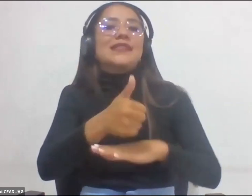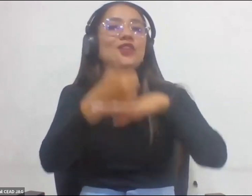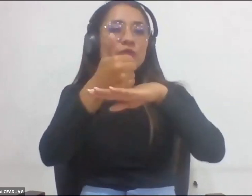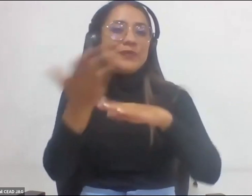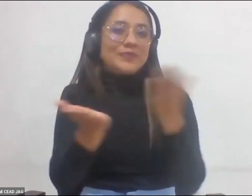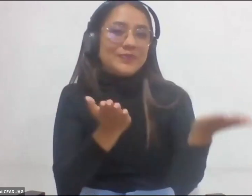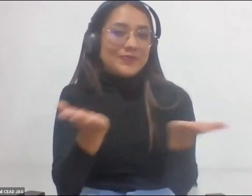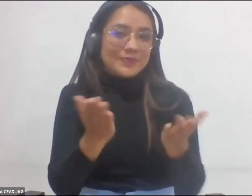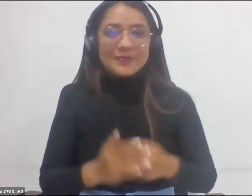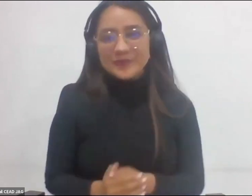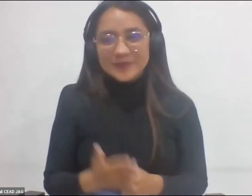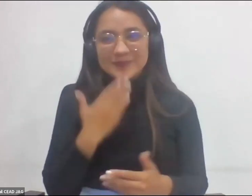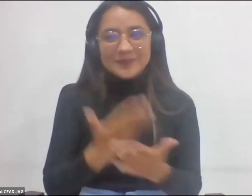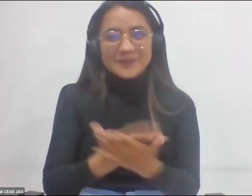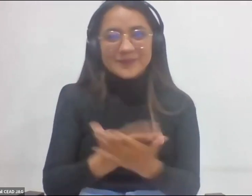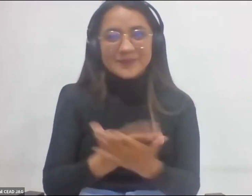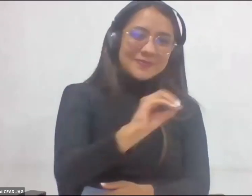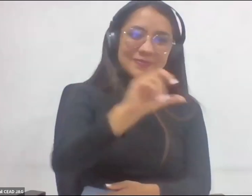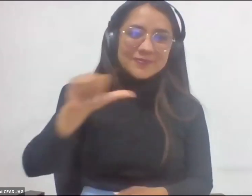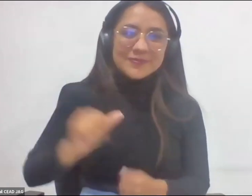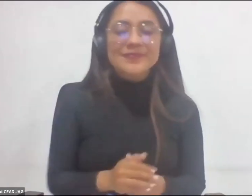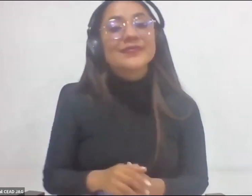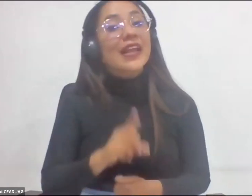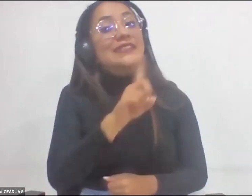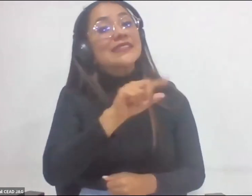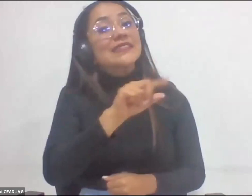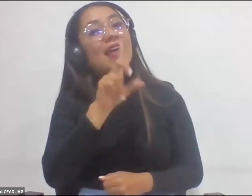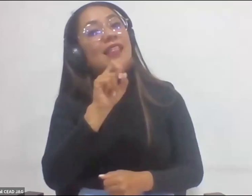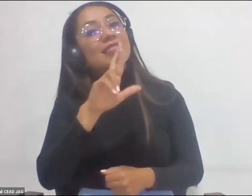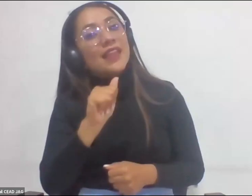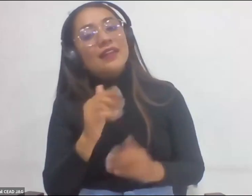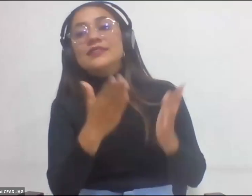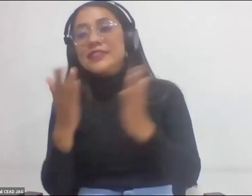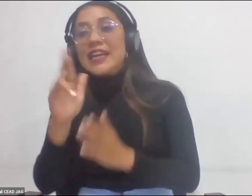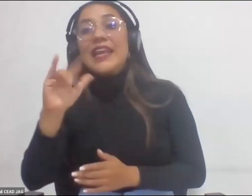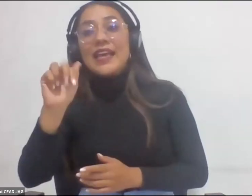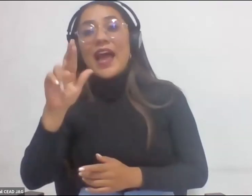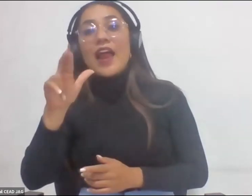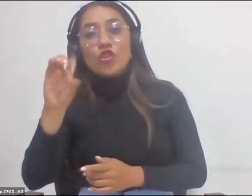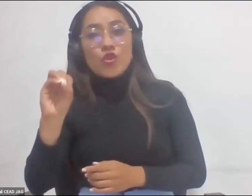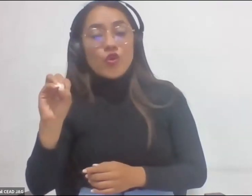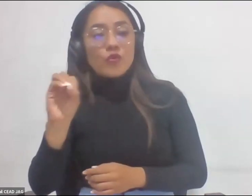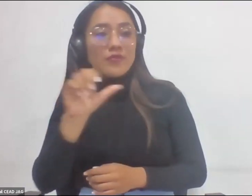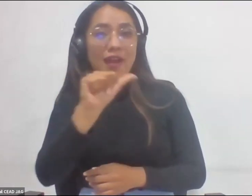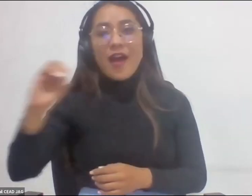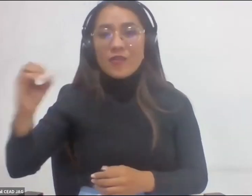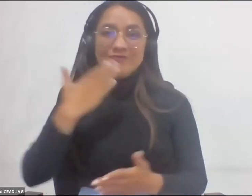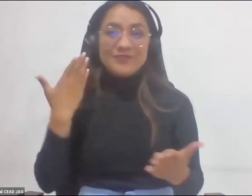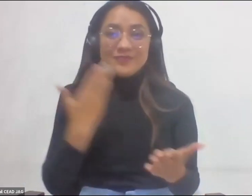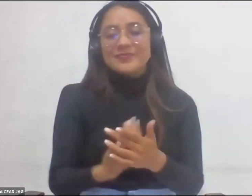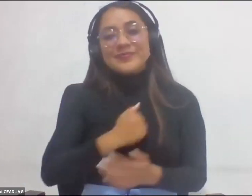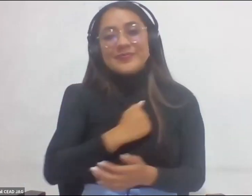Muchísimas gracias a todos y a todos Sandra Milena Ricardo muy amable por la moderación por favor cierre el webinar